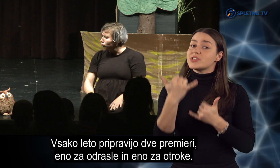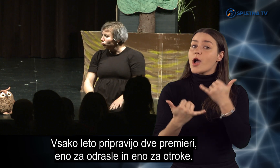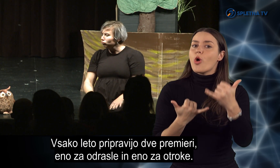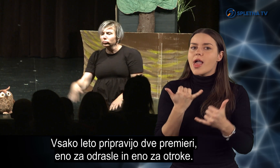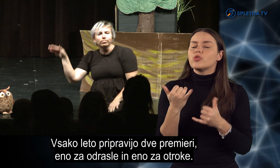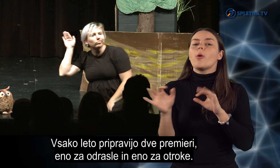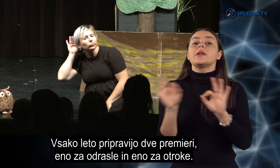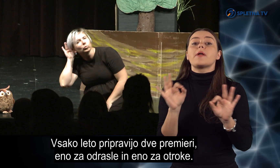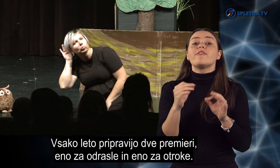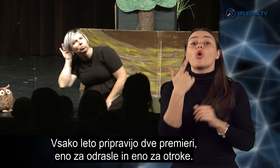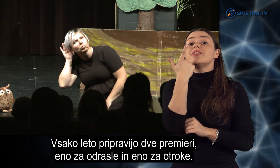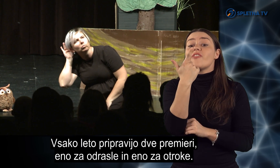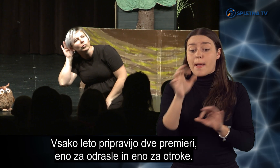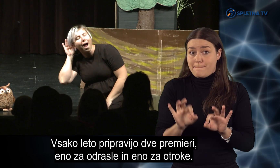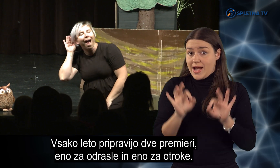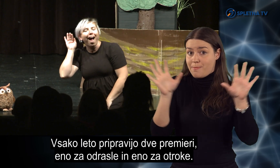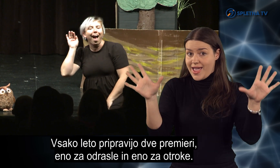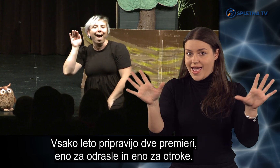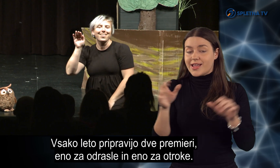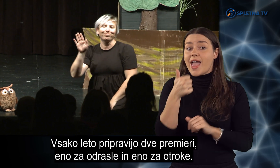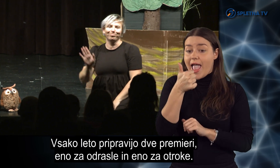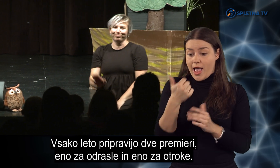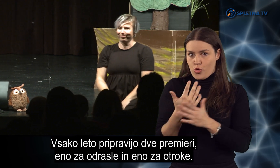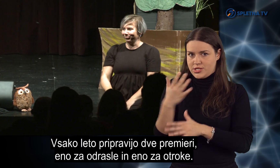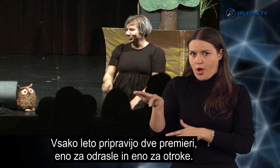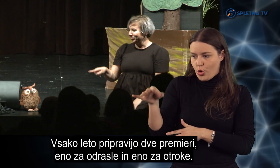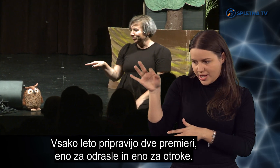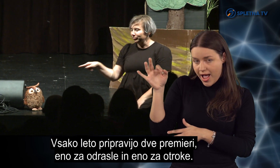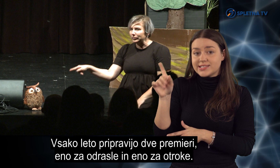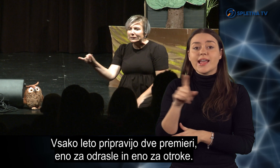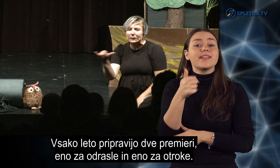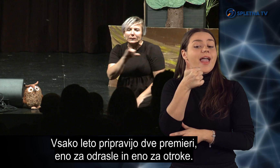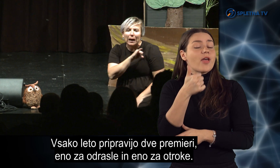Vsako leto pripravijo 2 premieri, eno za odrasle in eno za otroke.